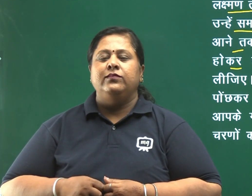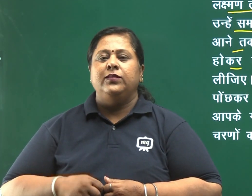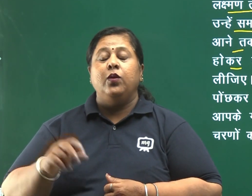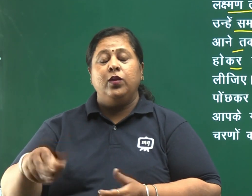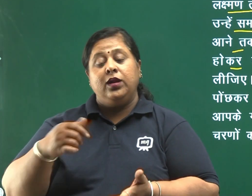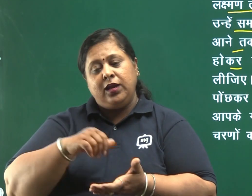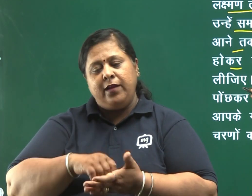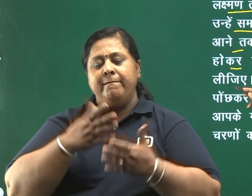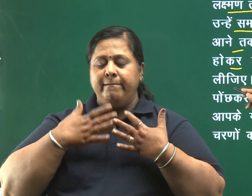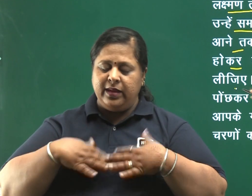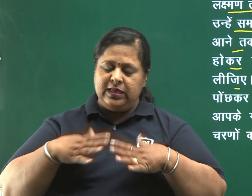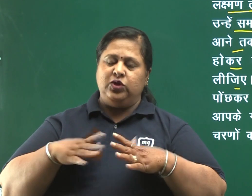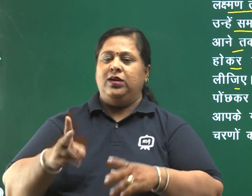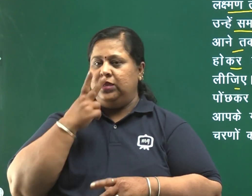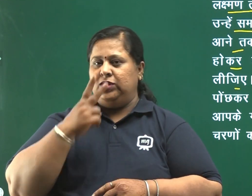उनकी प्रतीक्षा कर लीजिए।